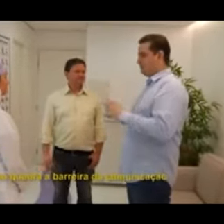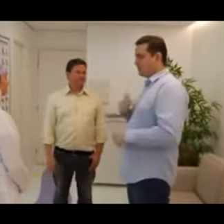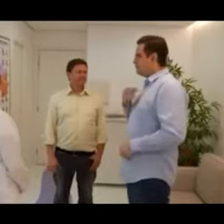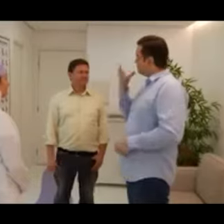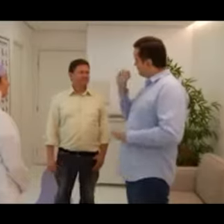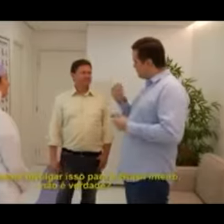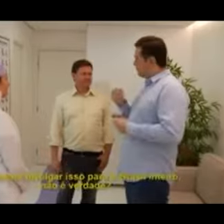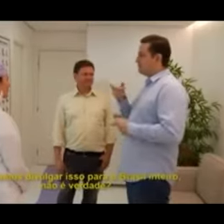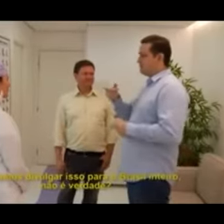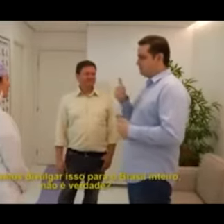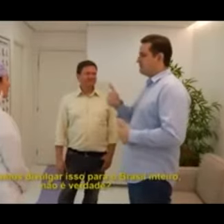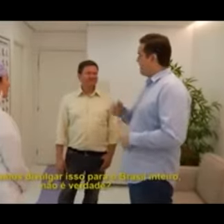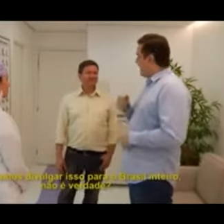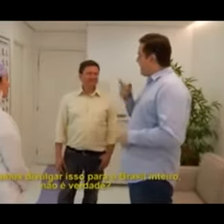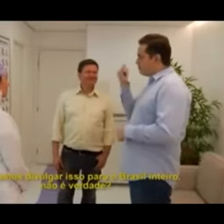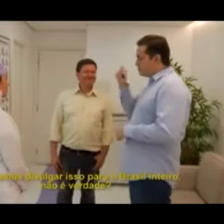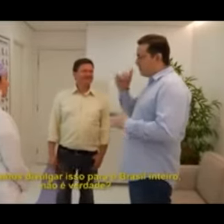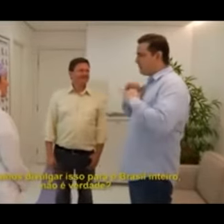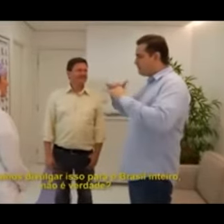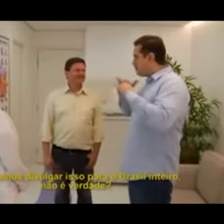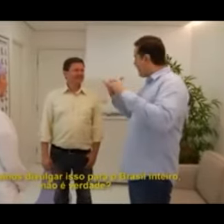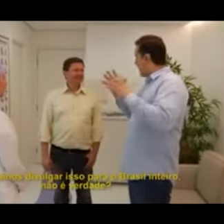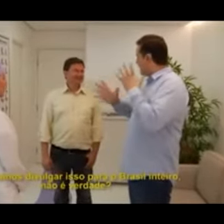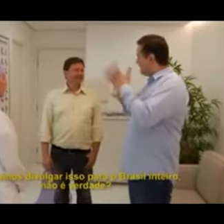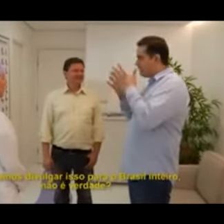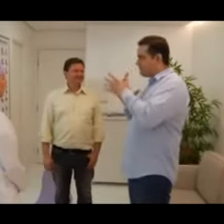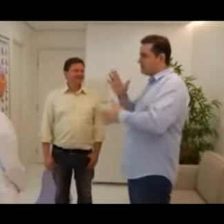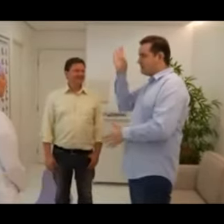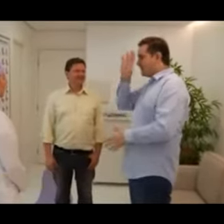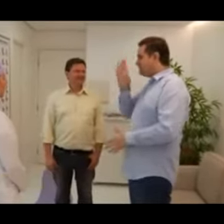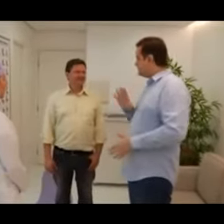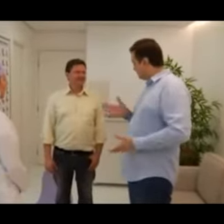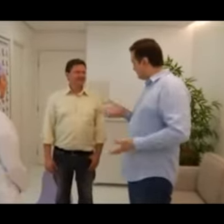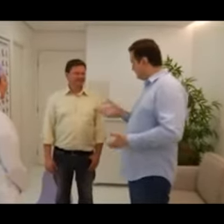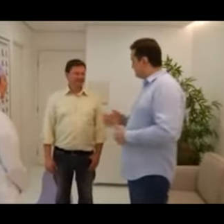comunicação. Precisa divulgar isso pro Brasil inteiro, não é verdade?